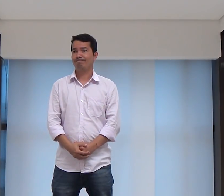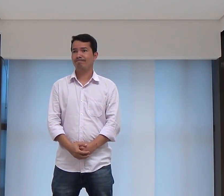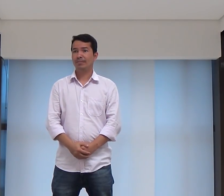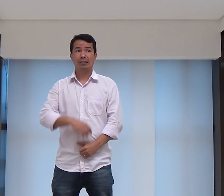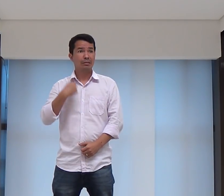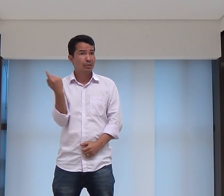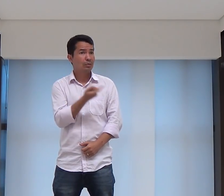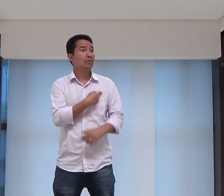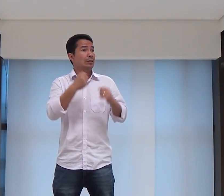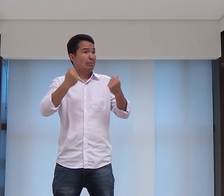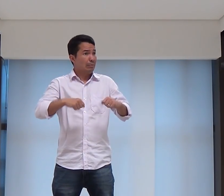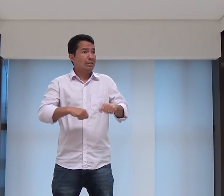E você?